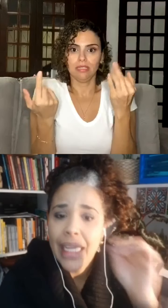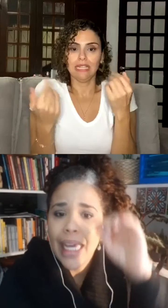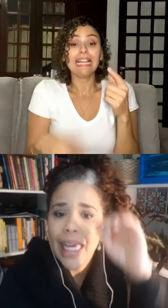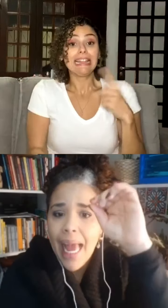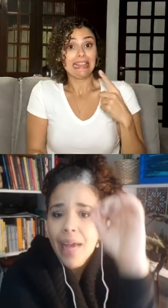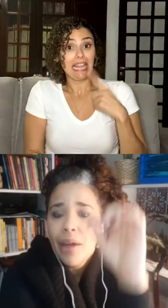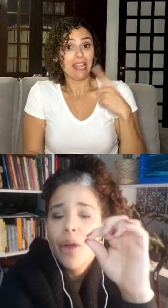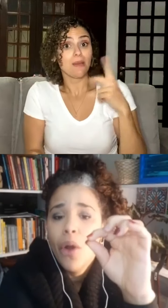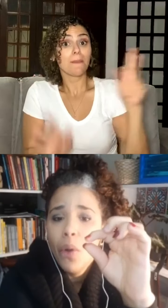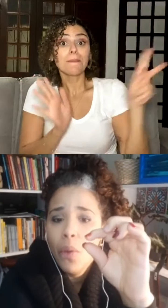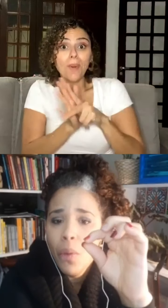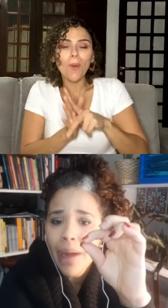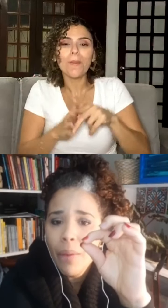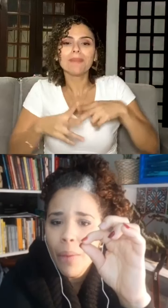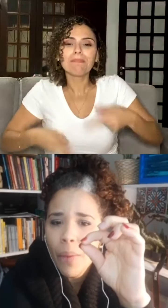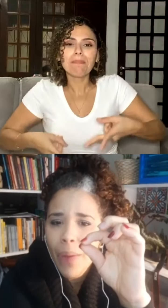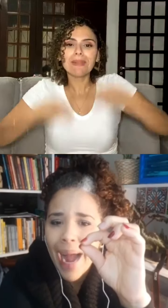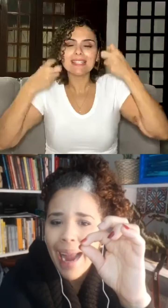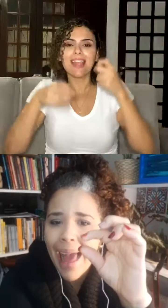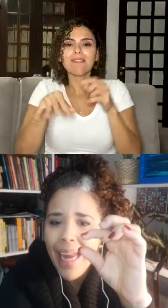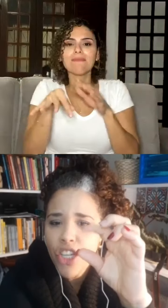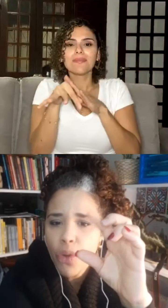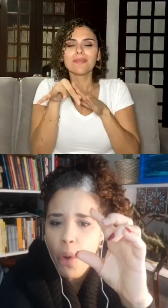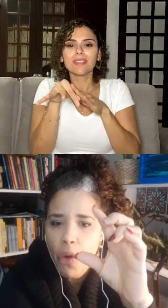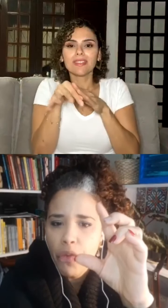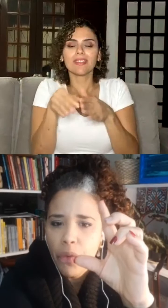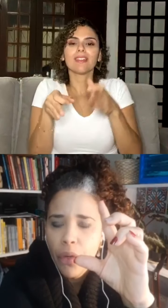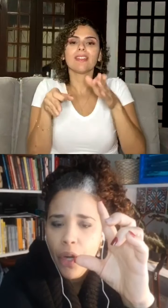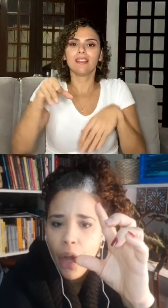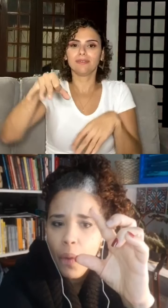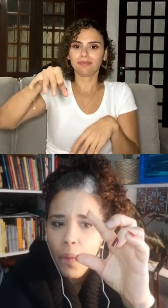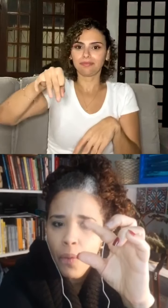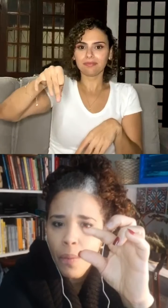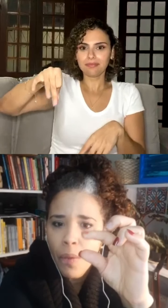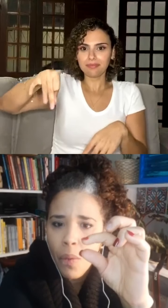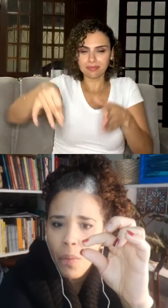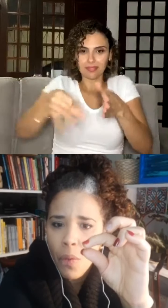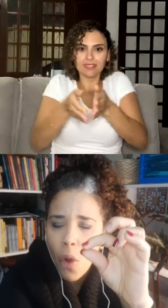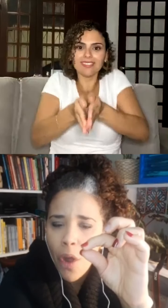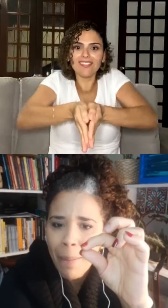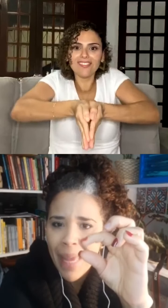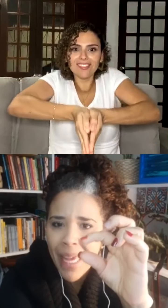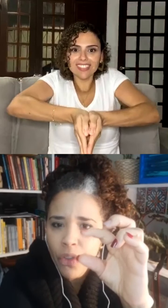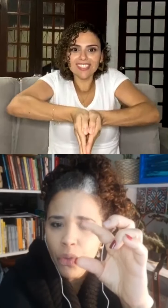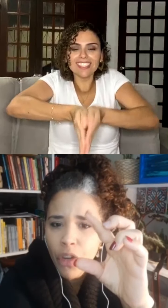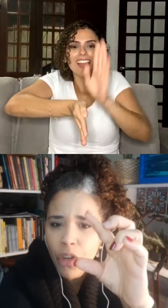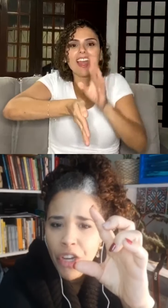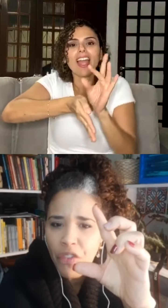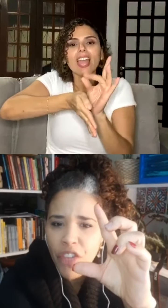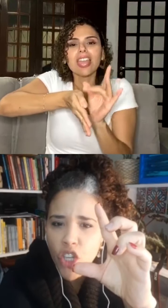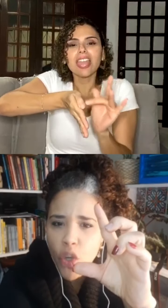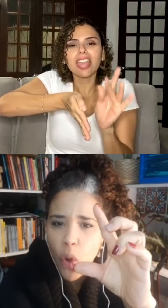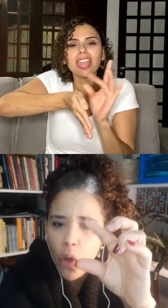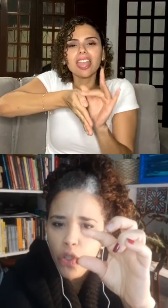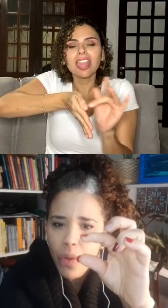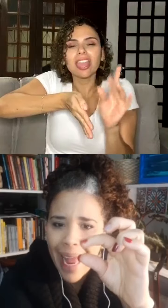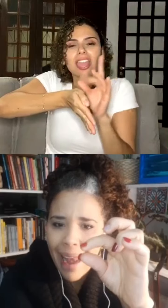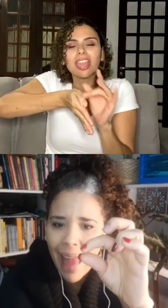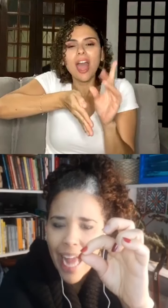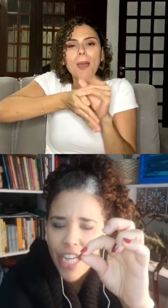que é a clara de ovo, um corrimento